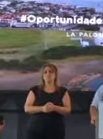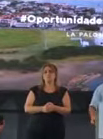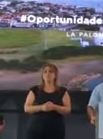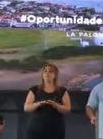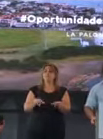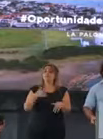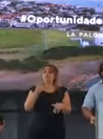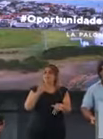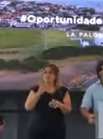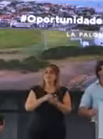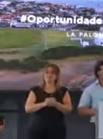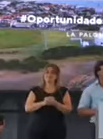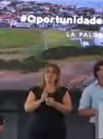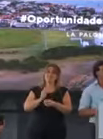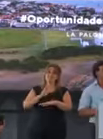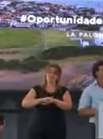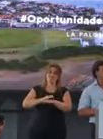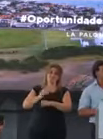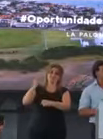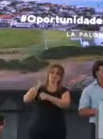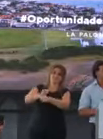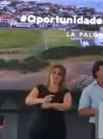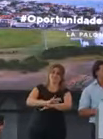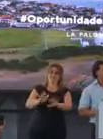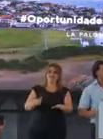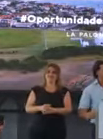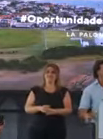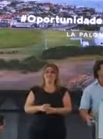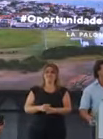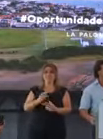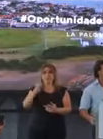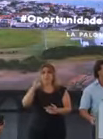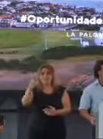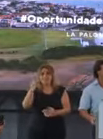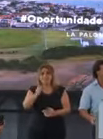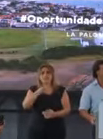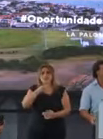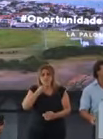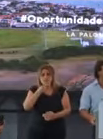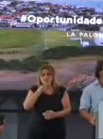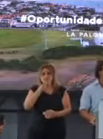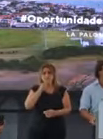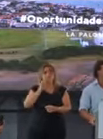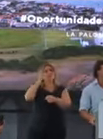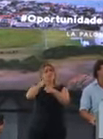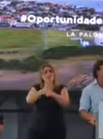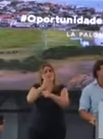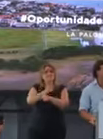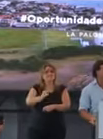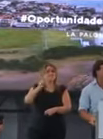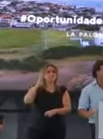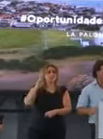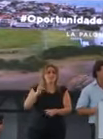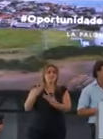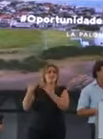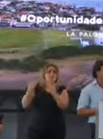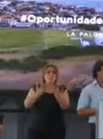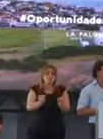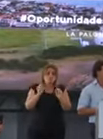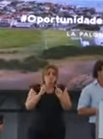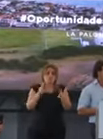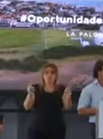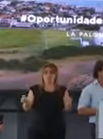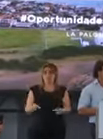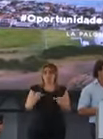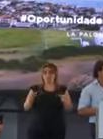Lo que falta es alguien que se haga cargo. Alguien que respete a la policía, que la mande y que la respalde su accionar.